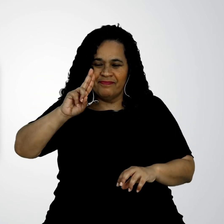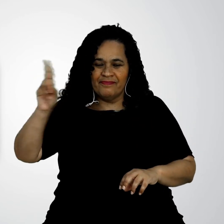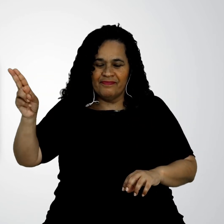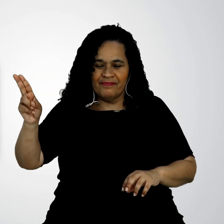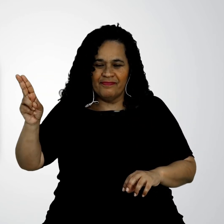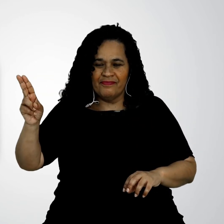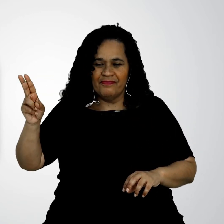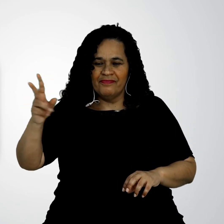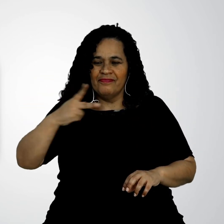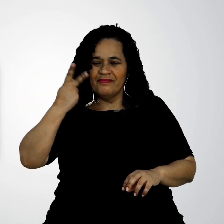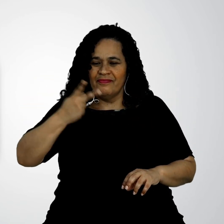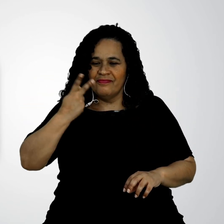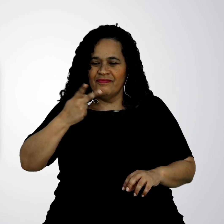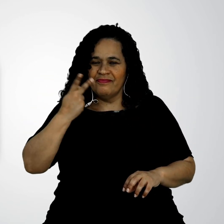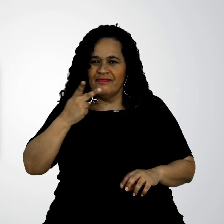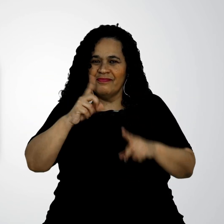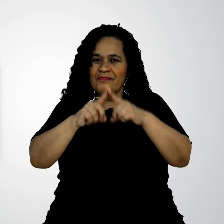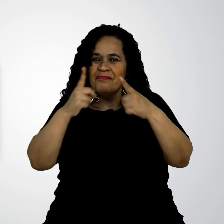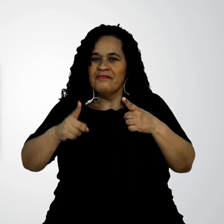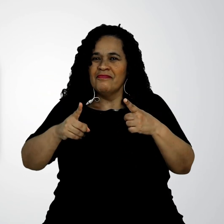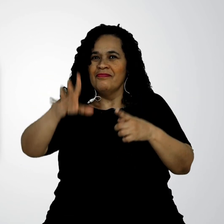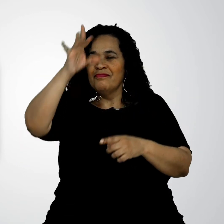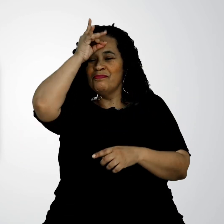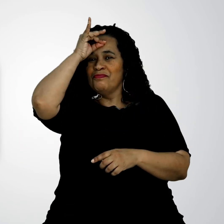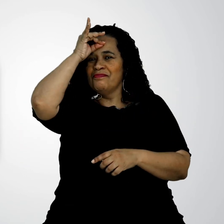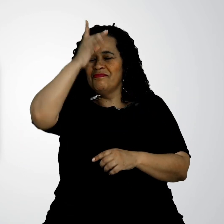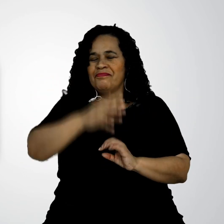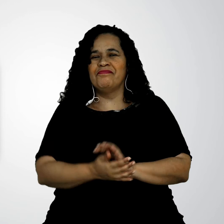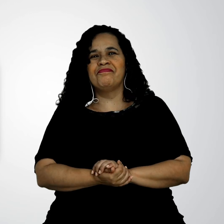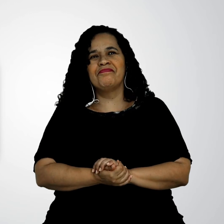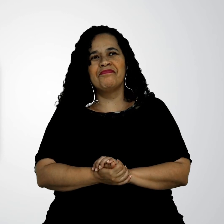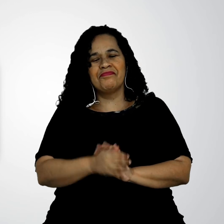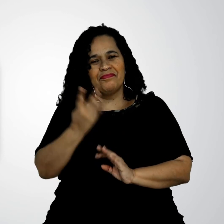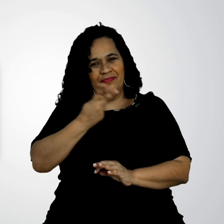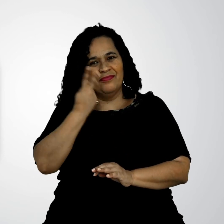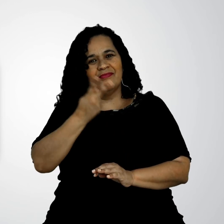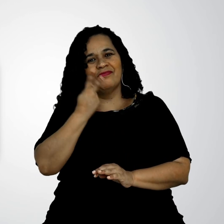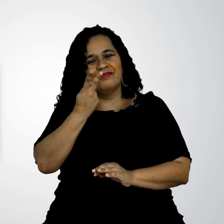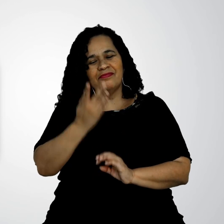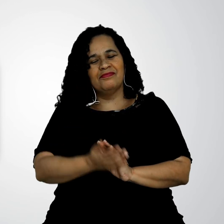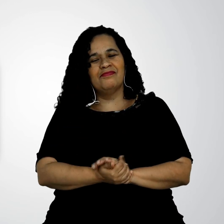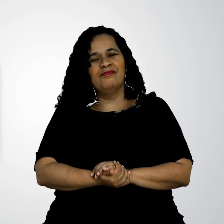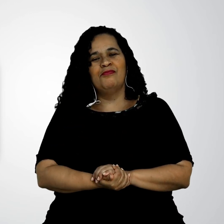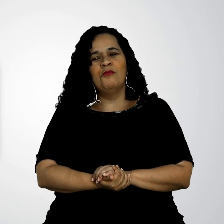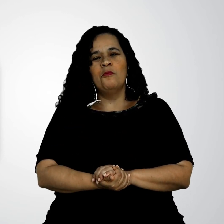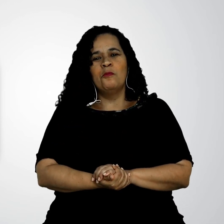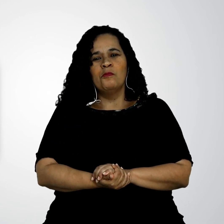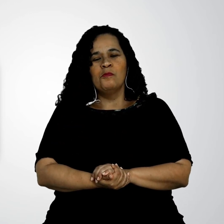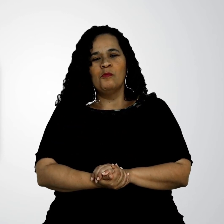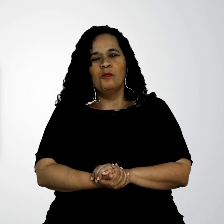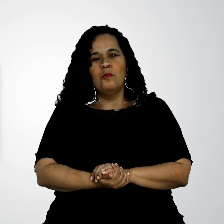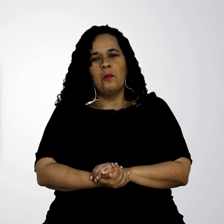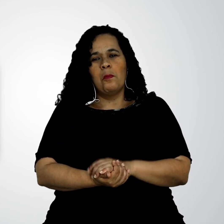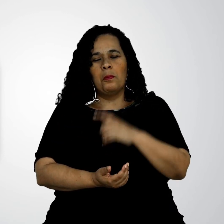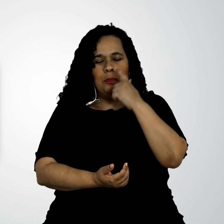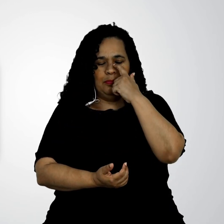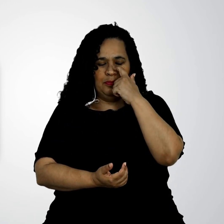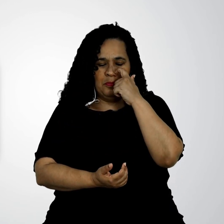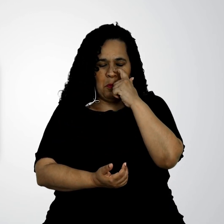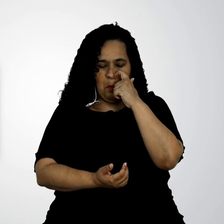quando, mas eu tenho ela bem guardadinha na cabeça, que diz assim, ele estava falando